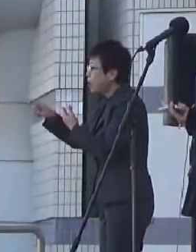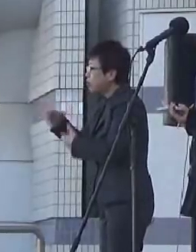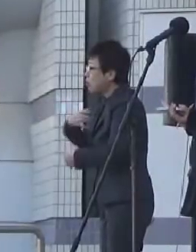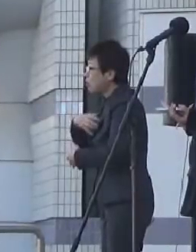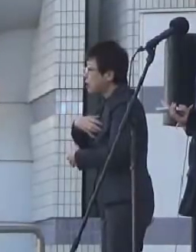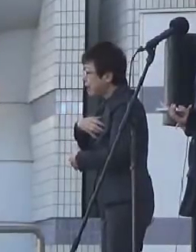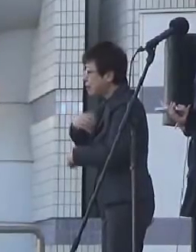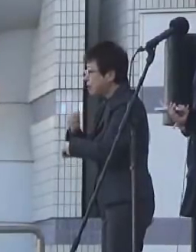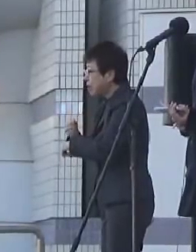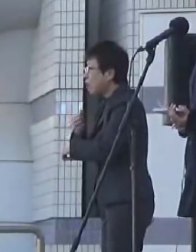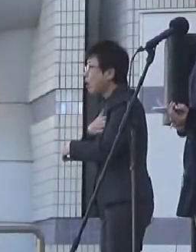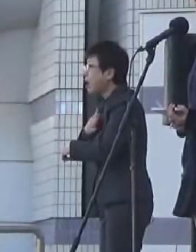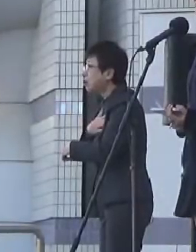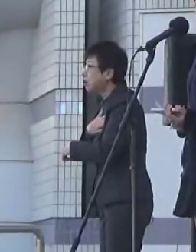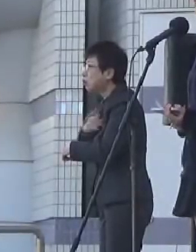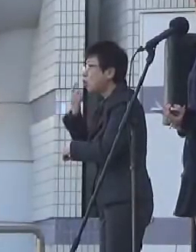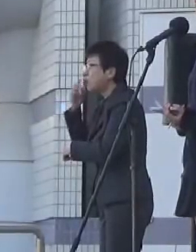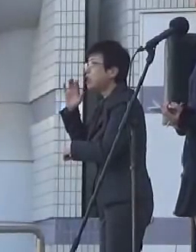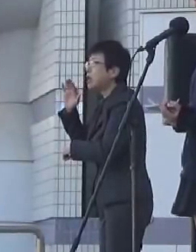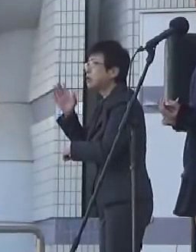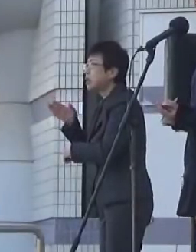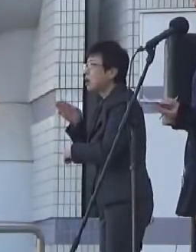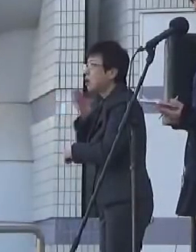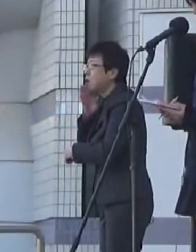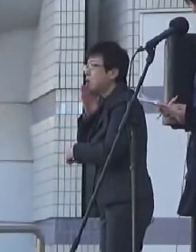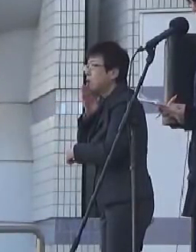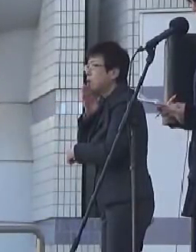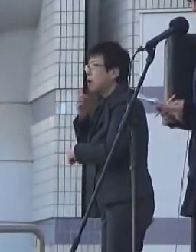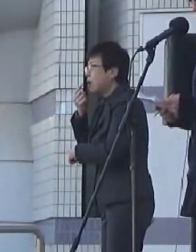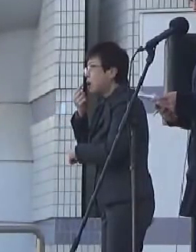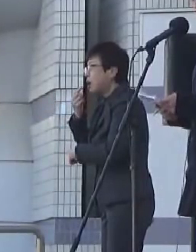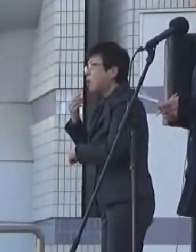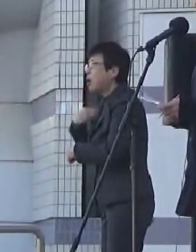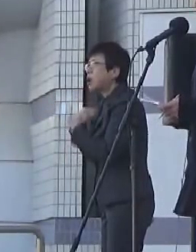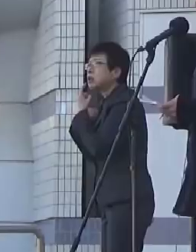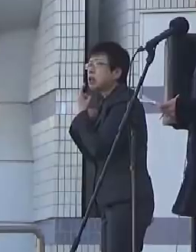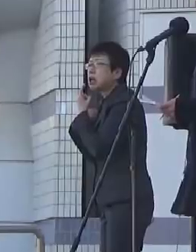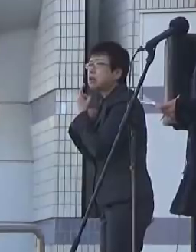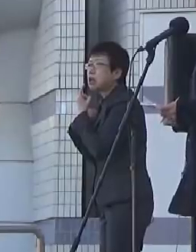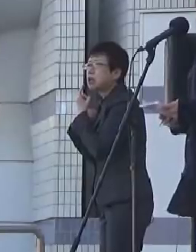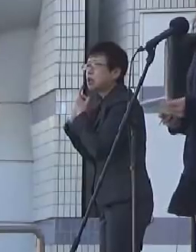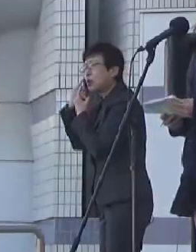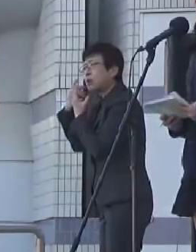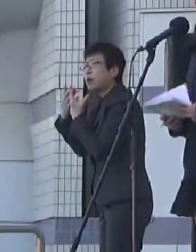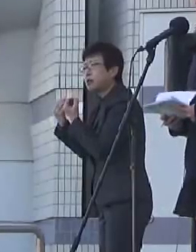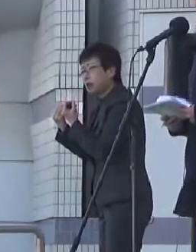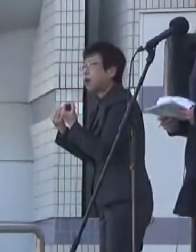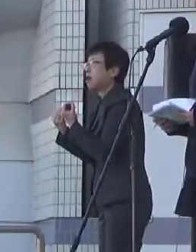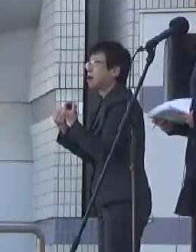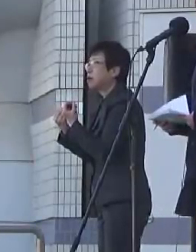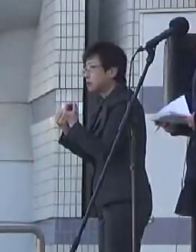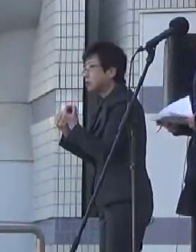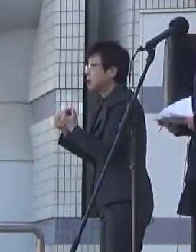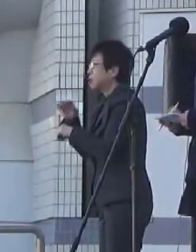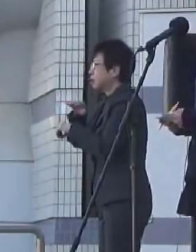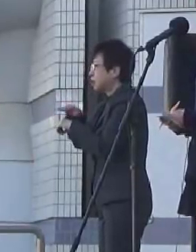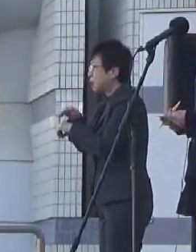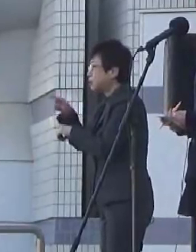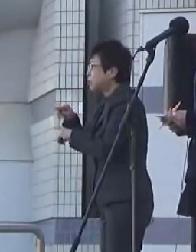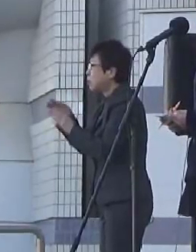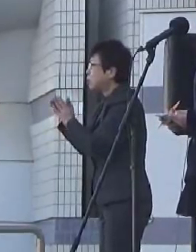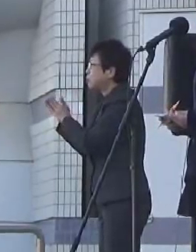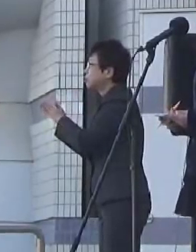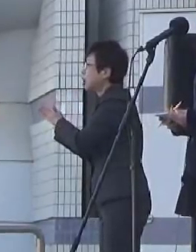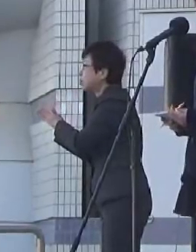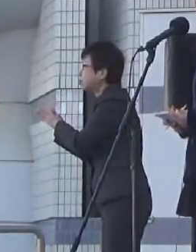けど、実は分かってなかったんだなっていうのをすごく感じて、で一人でも大切な人を失